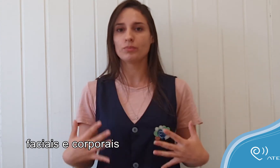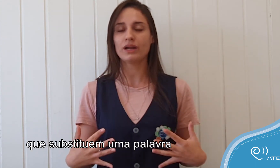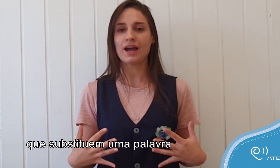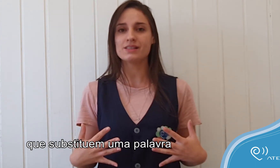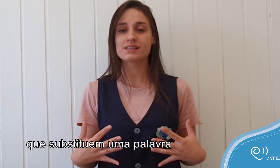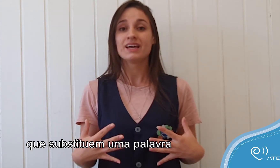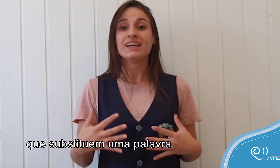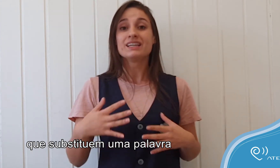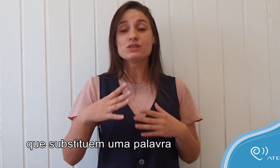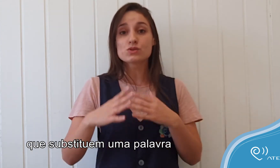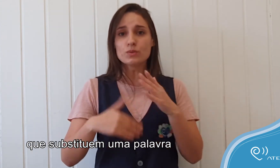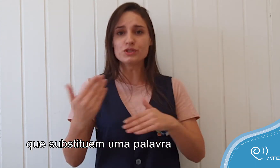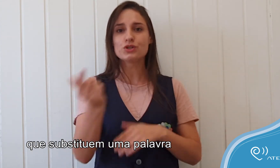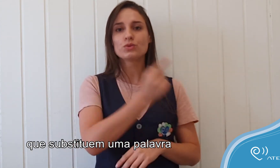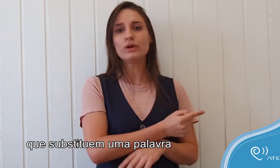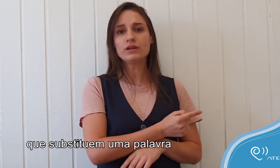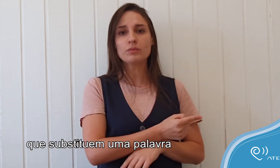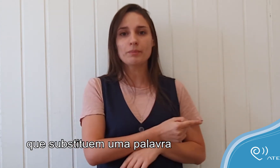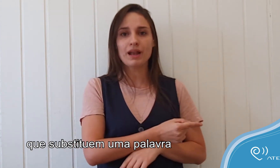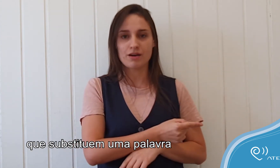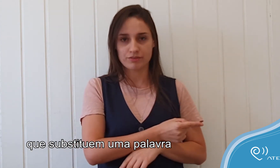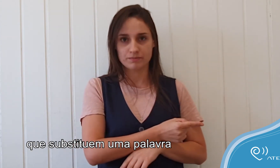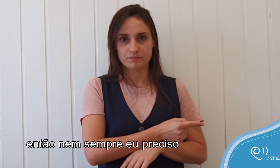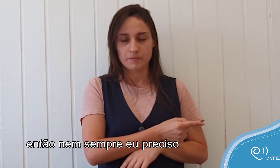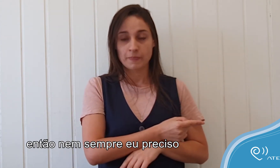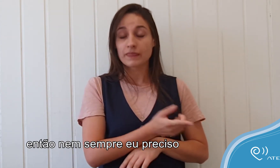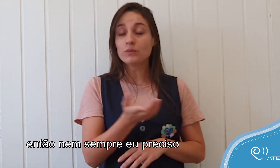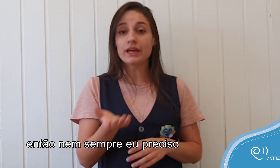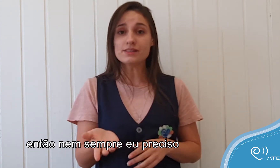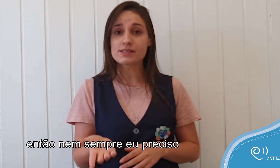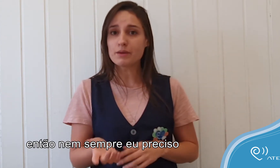corporais que substituem uma palavra. Então nem sempre eu